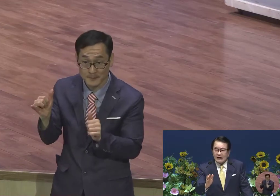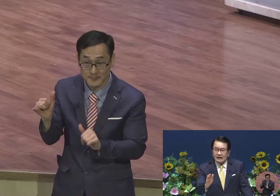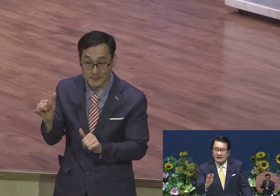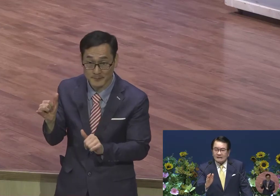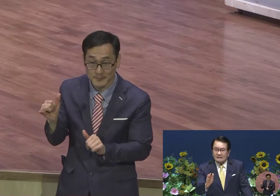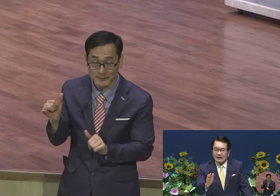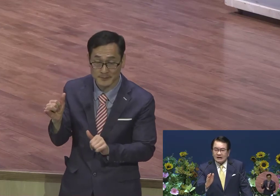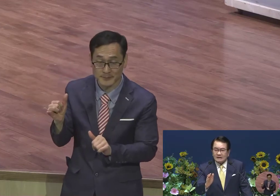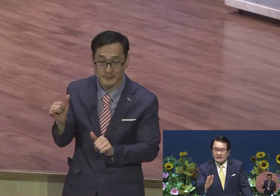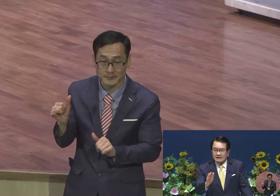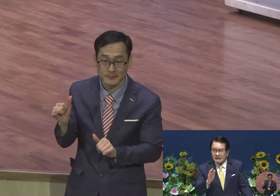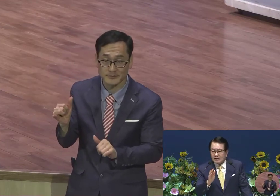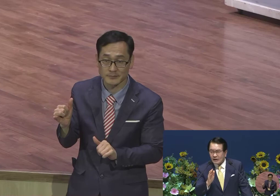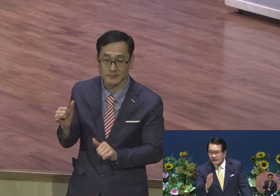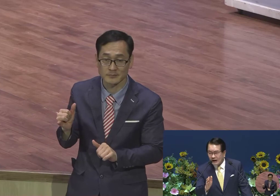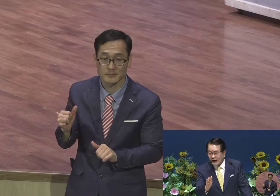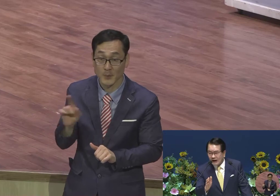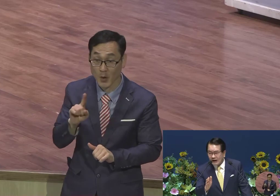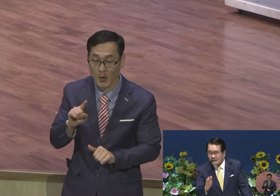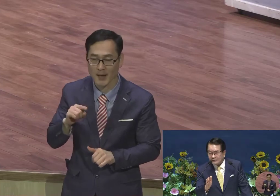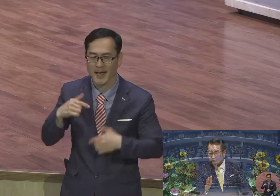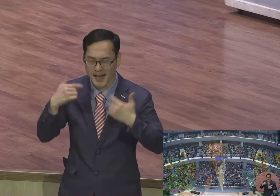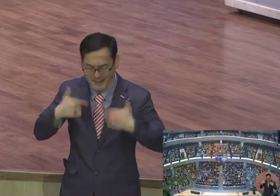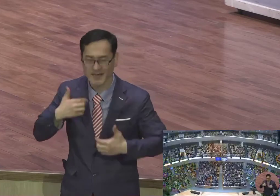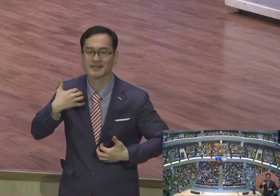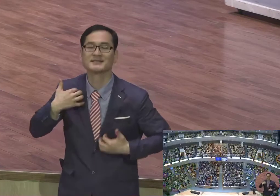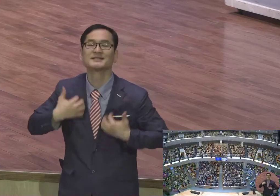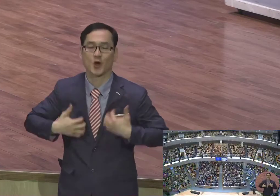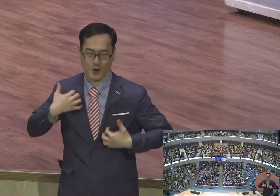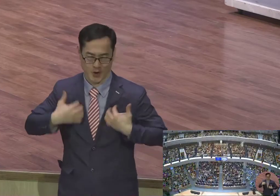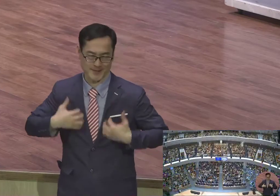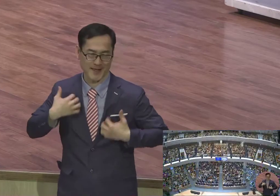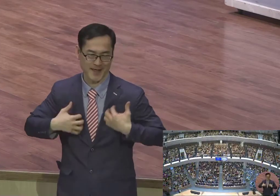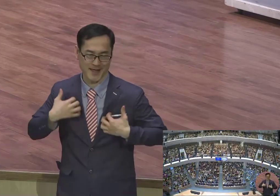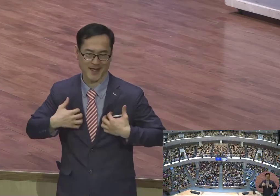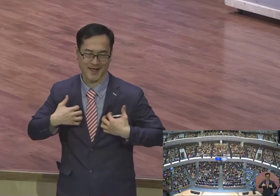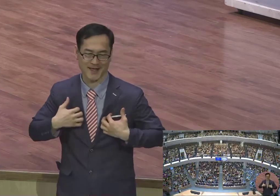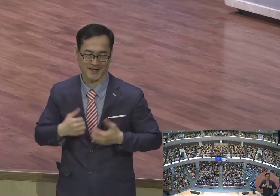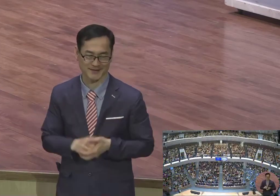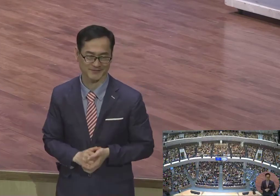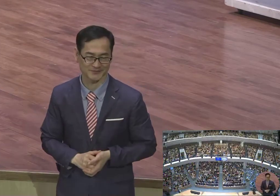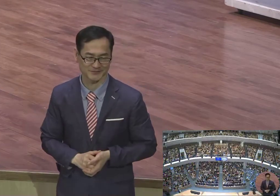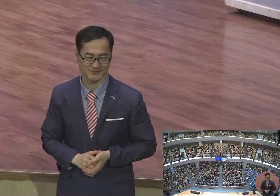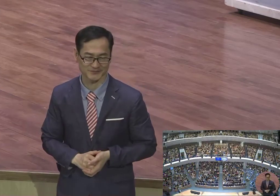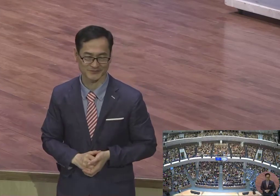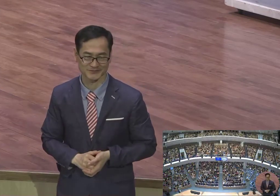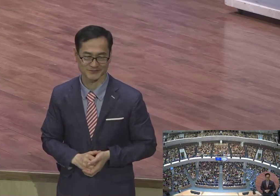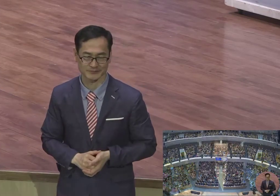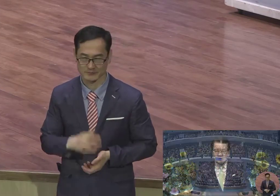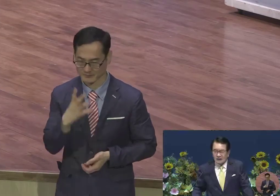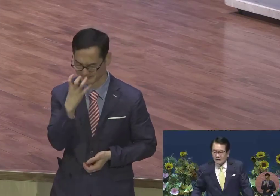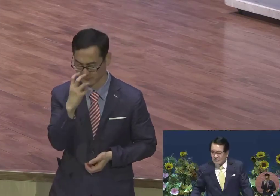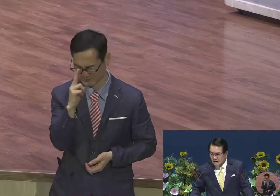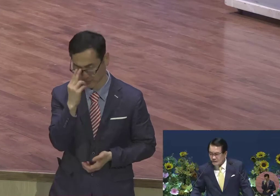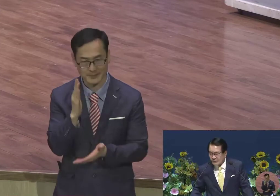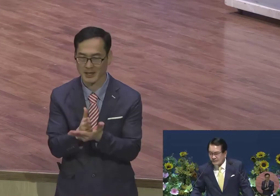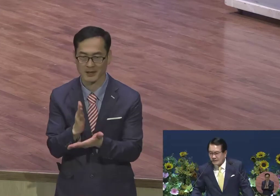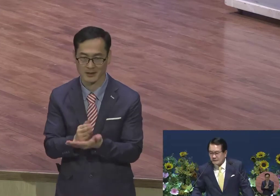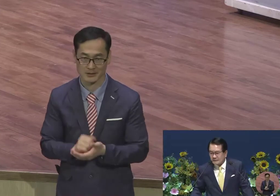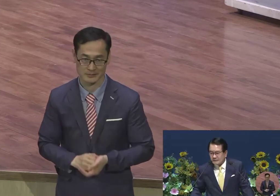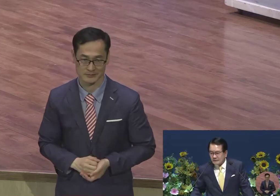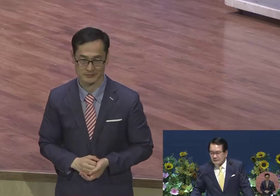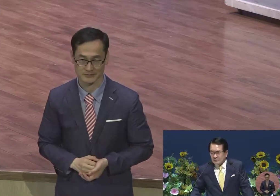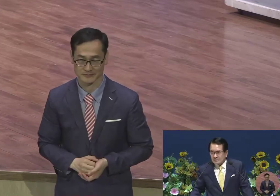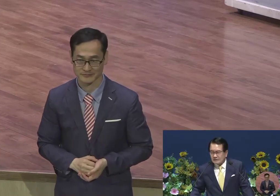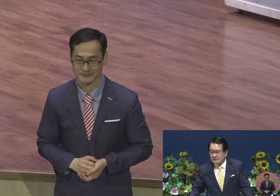항상 따라서 즐거워한다 즐거워하시기 바랍니다 인상 쓰지 마세요 여기 절간 아니에요 인상 쓰지